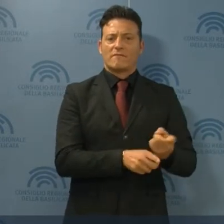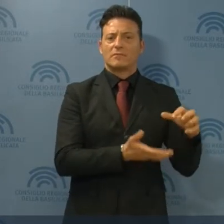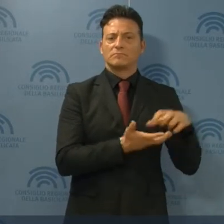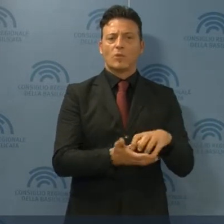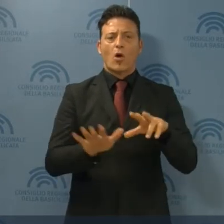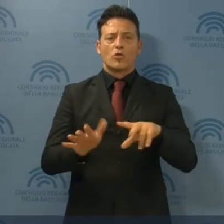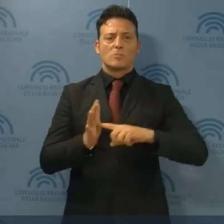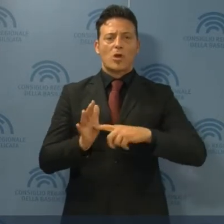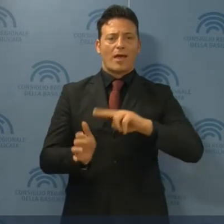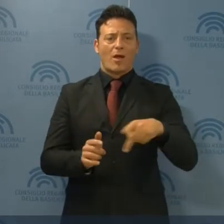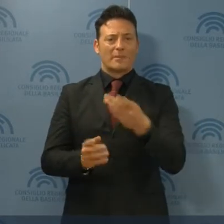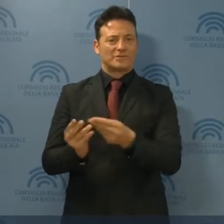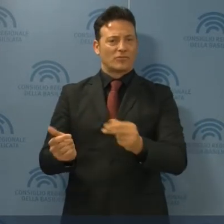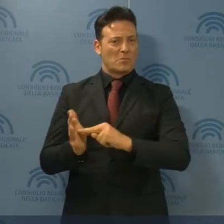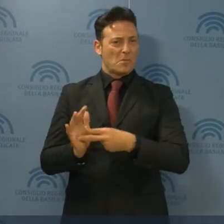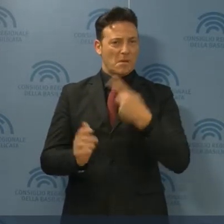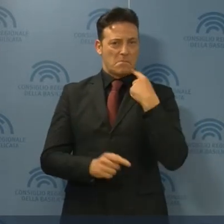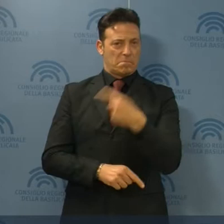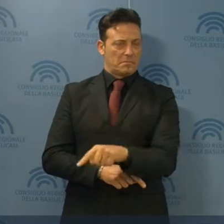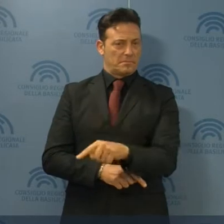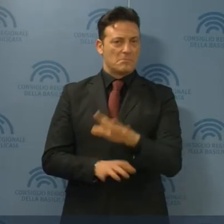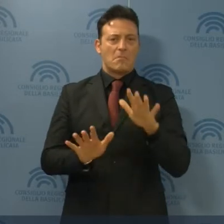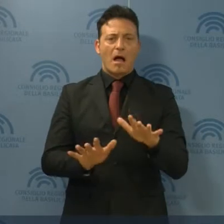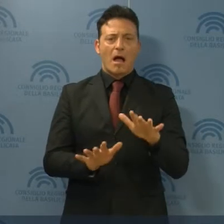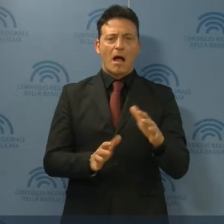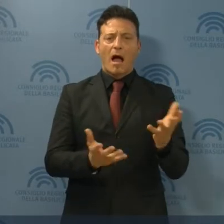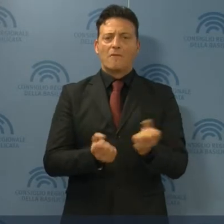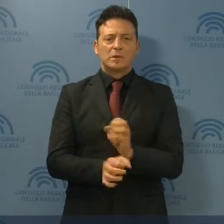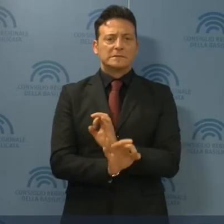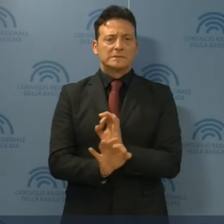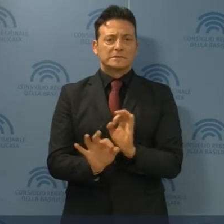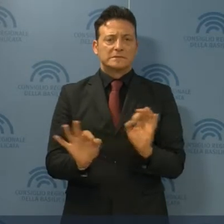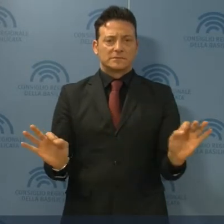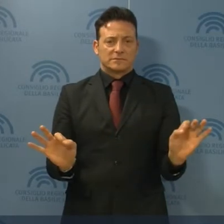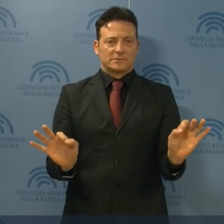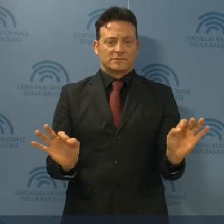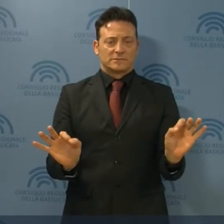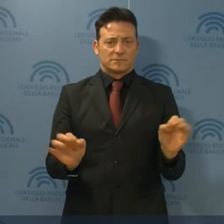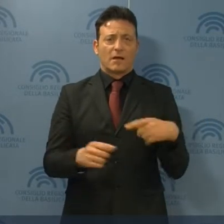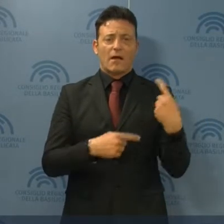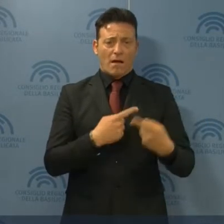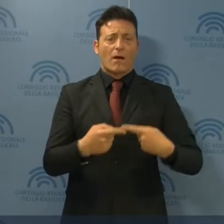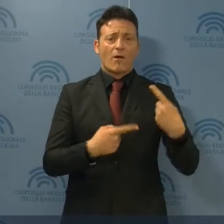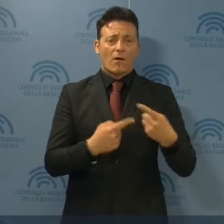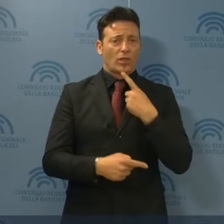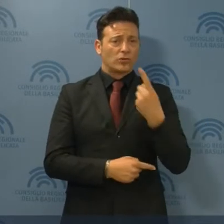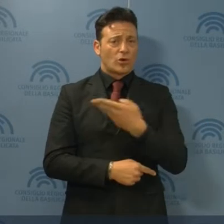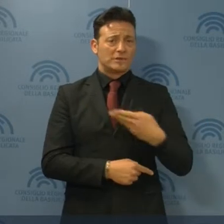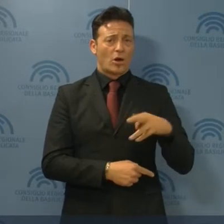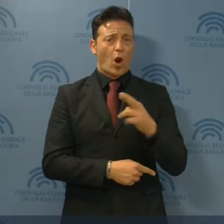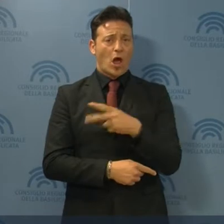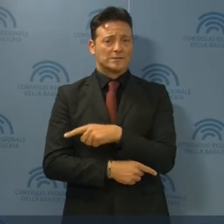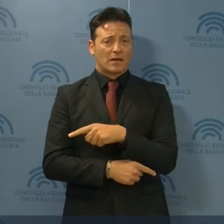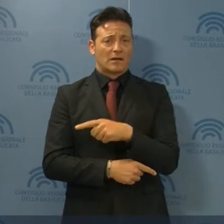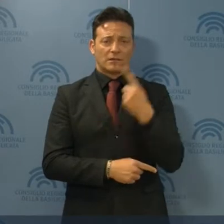milioni per fronteggiare la situazione ma non si è avuto nessun riscontro ancora una volta dice rosa la